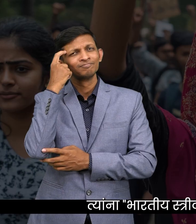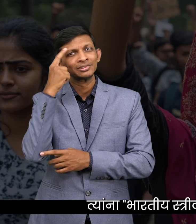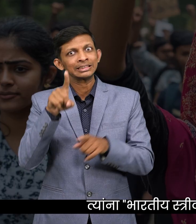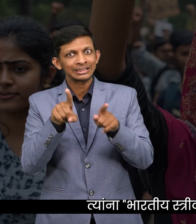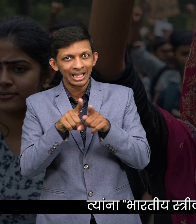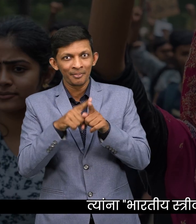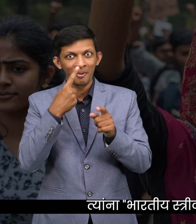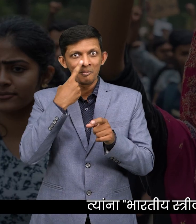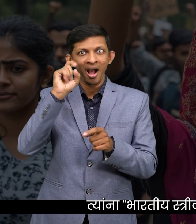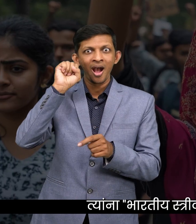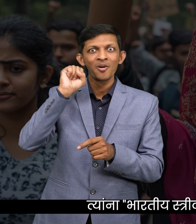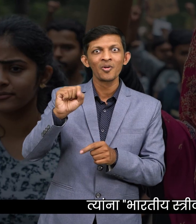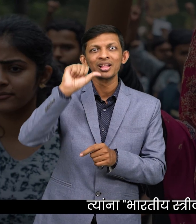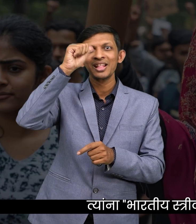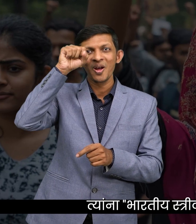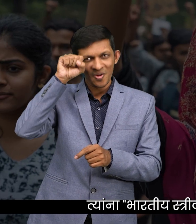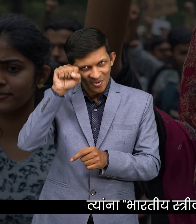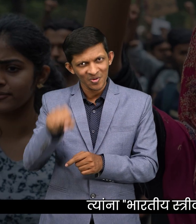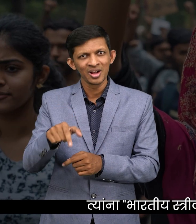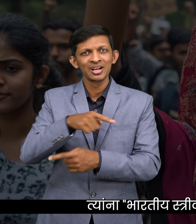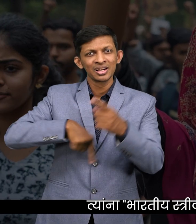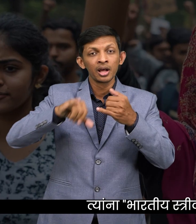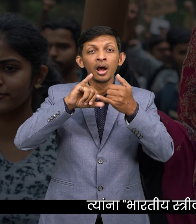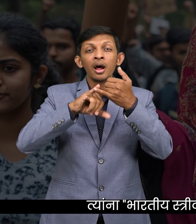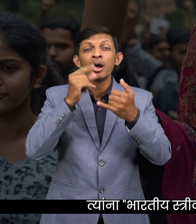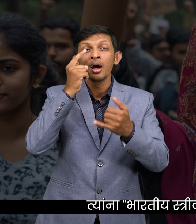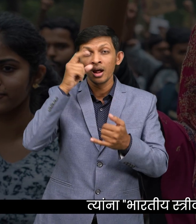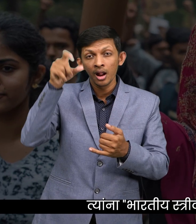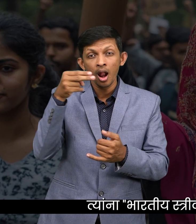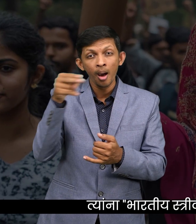त्यांना भारतीय स्त्रीवादाची जननी म्हणून ओळखले जाते.